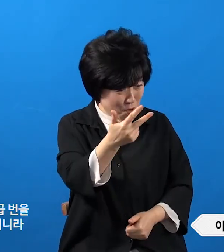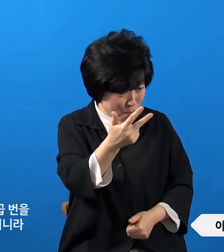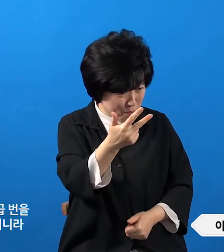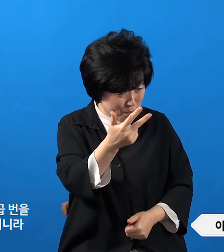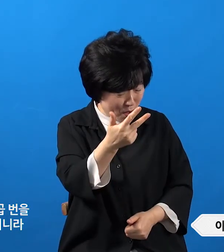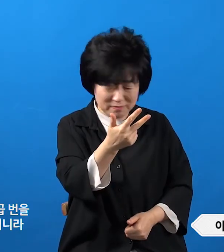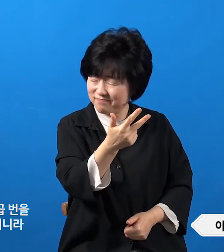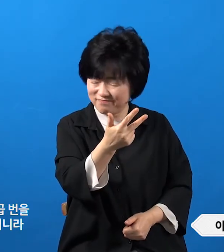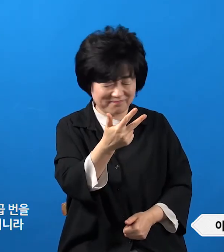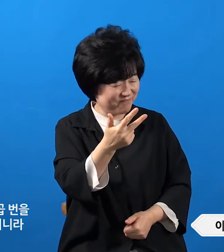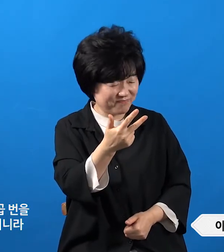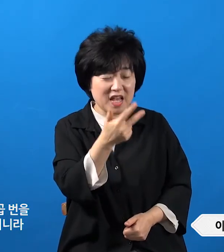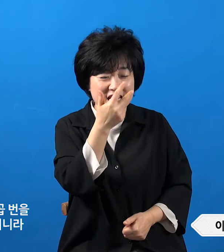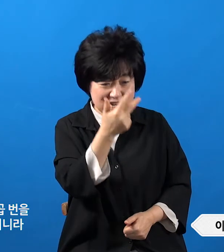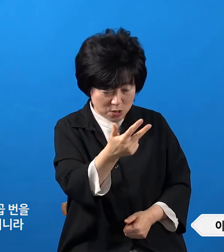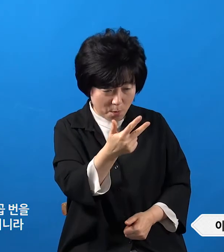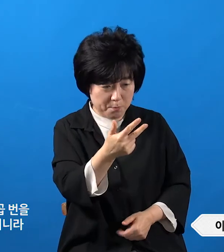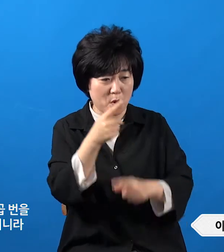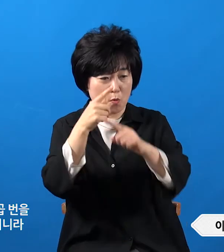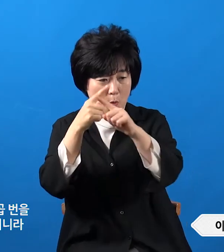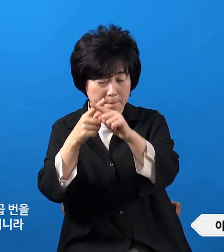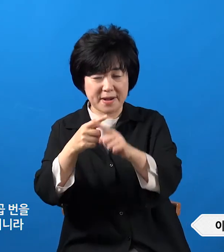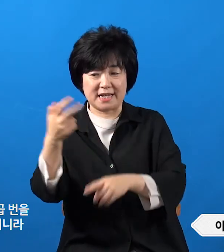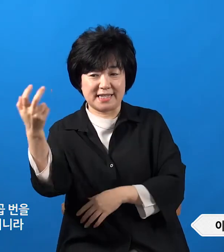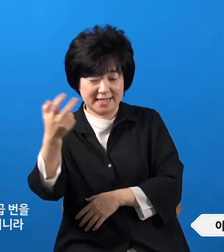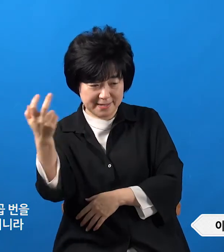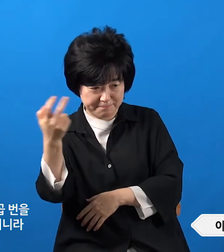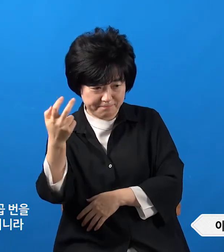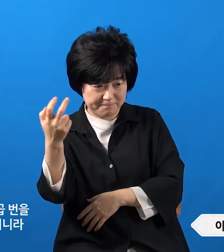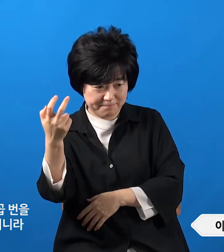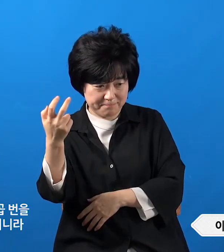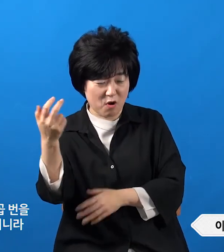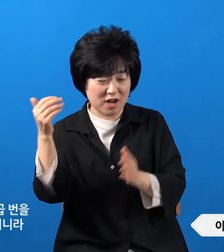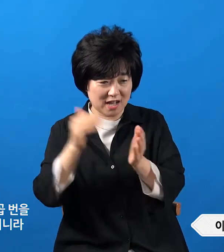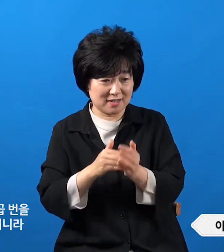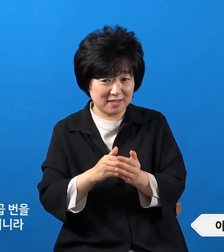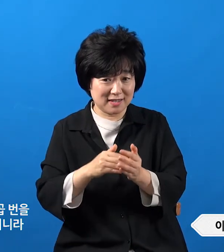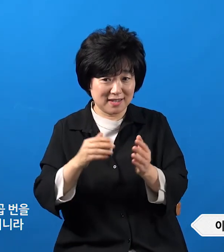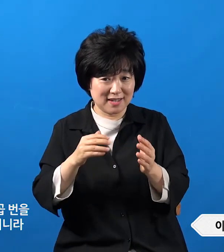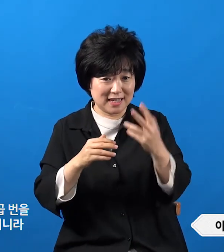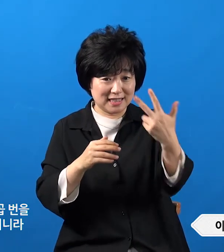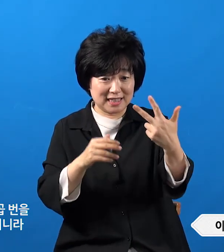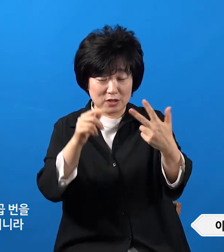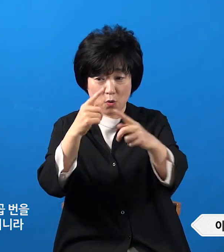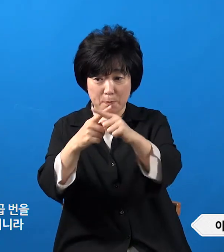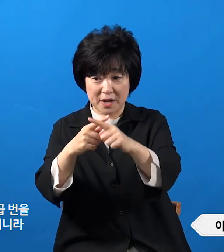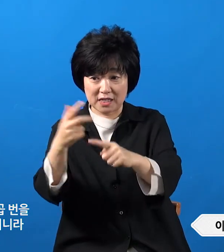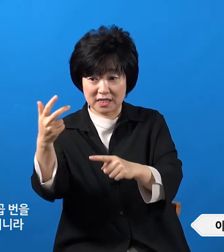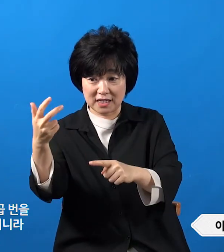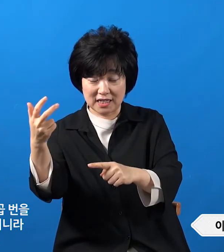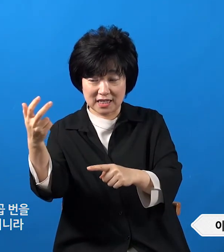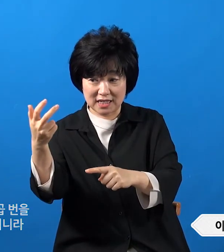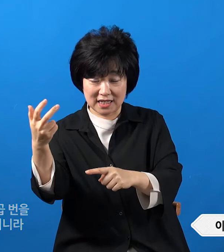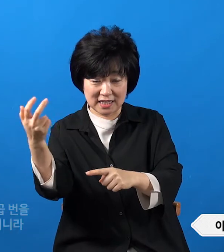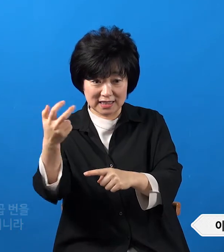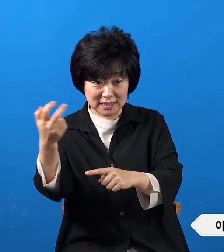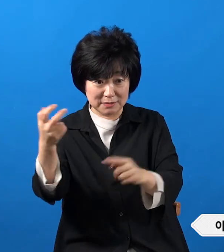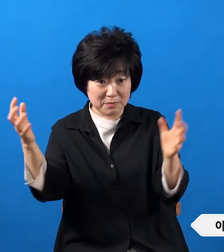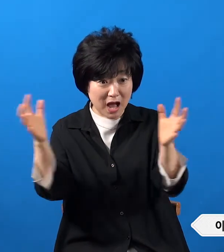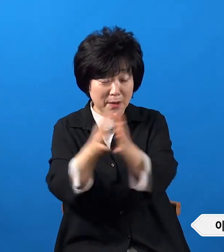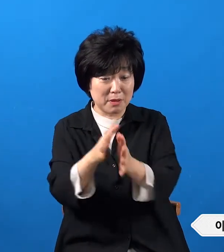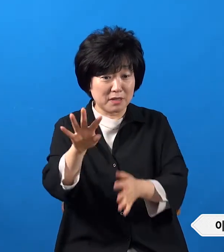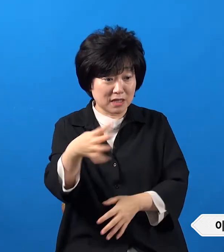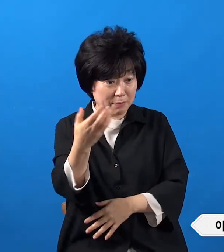아니라 7번을 70번까지라도 할지니라. 그럼 몇 번이에요? 490번까지 용서하라는